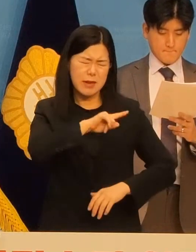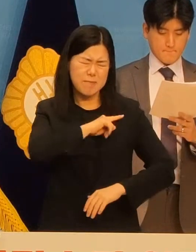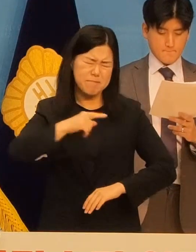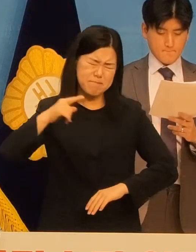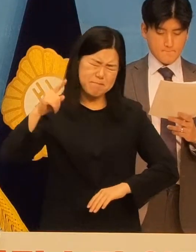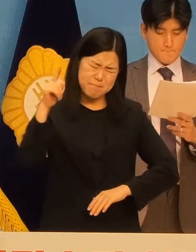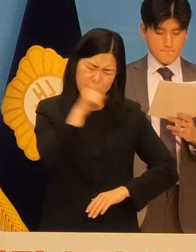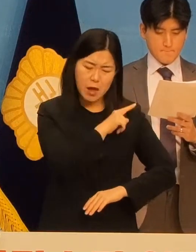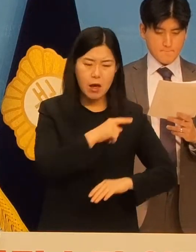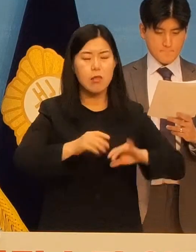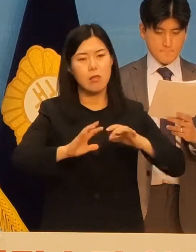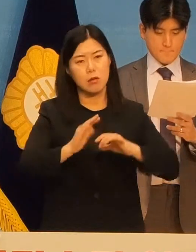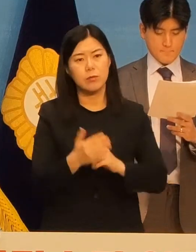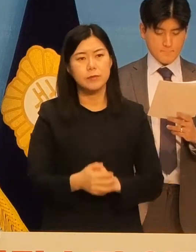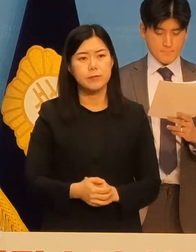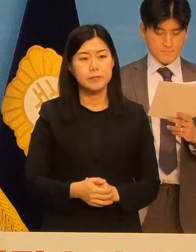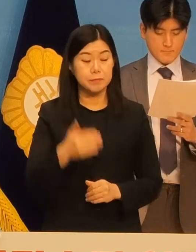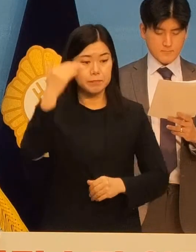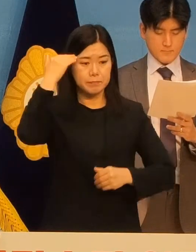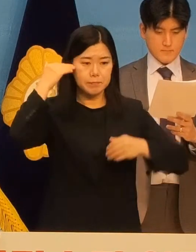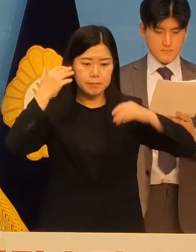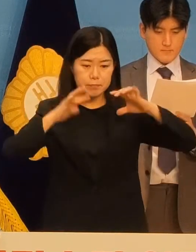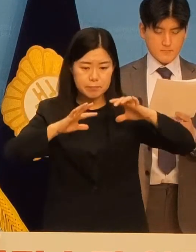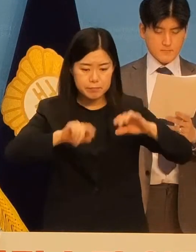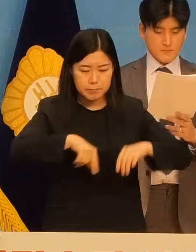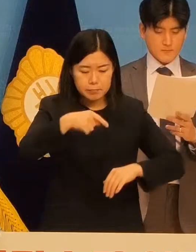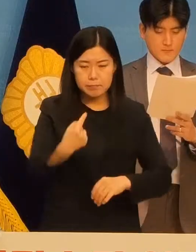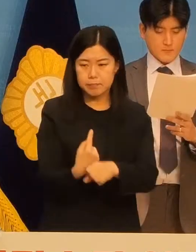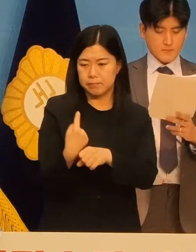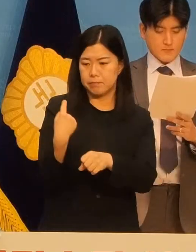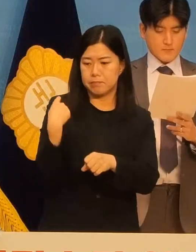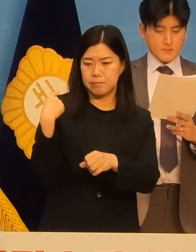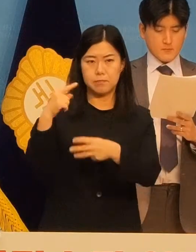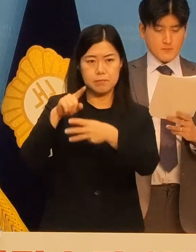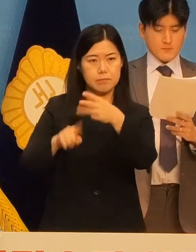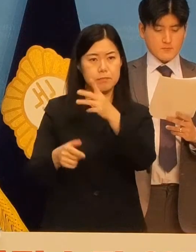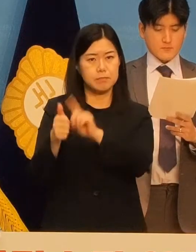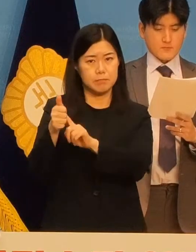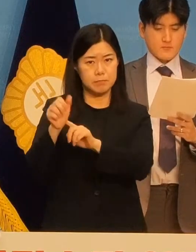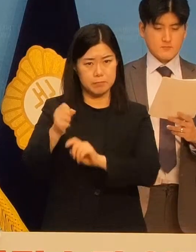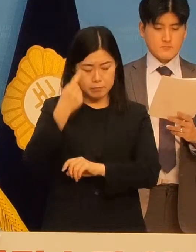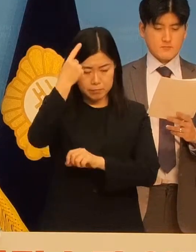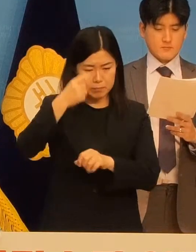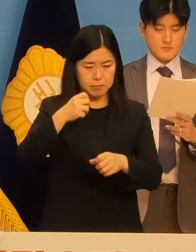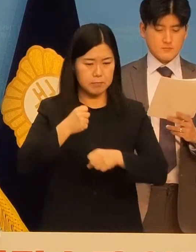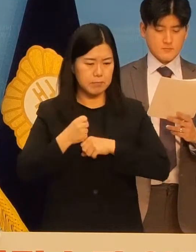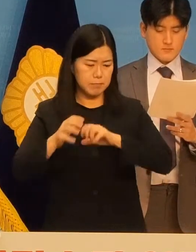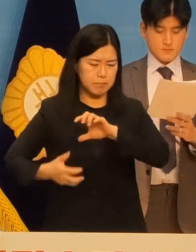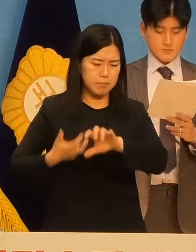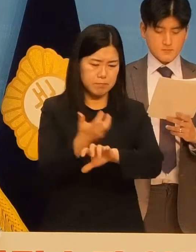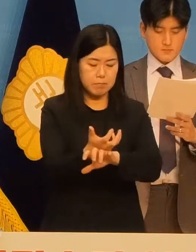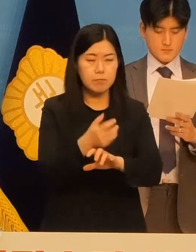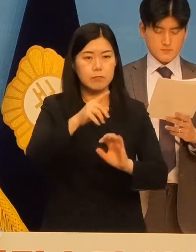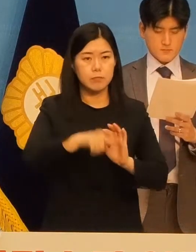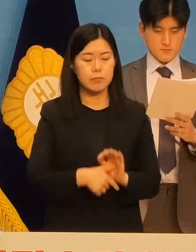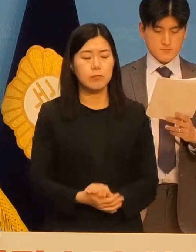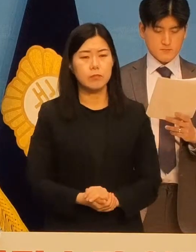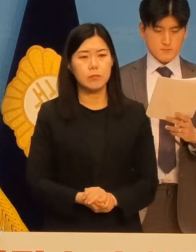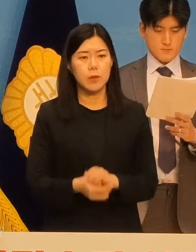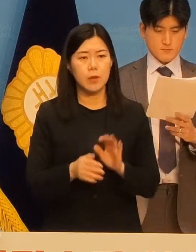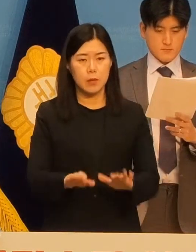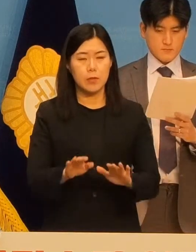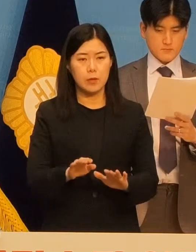말았습니다. 대한민국에서는 1년 전 내란 속에 윤석열이 일으킨 12.3 내란 사태 당시